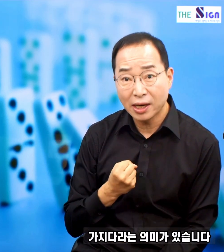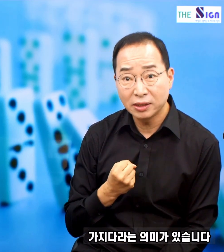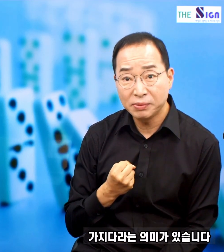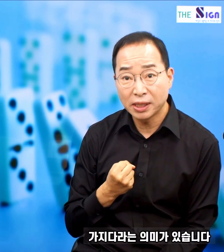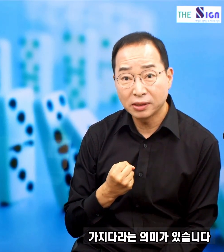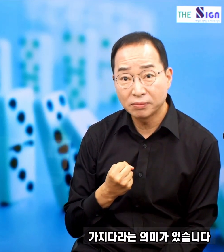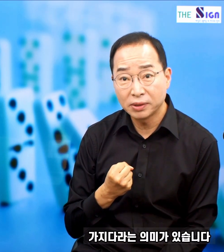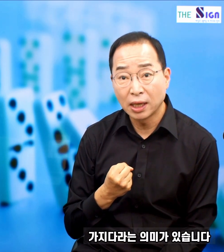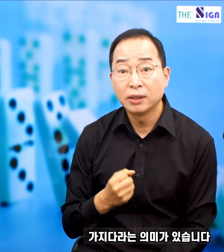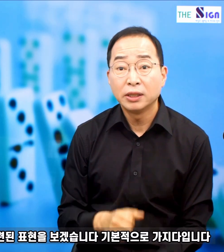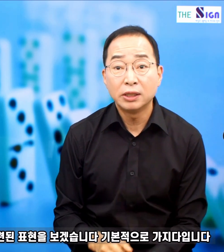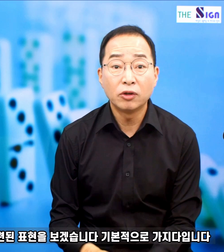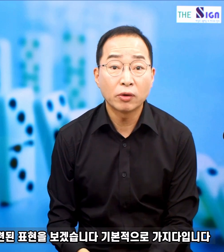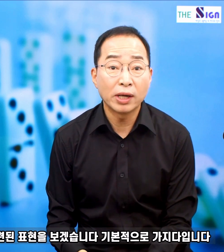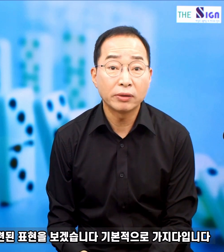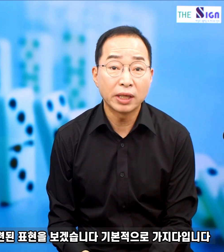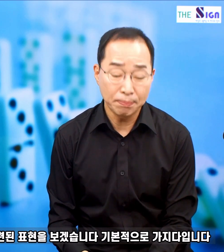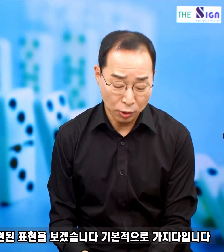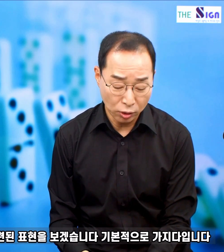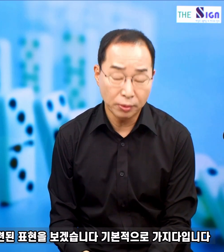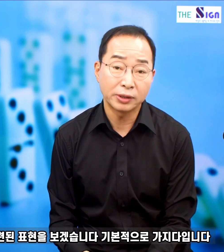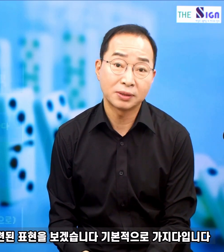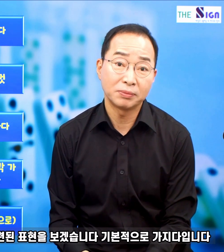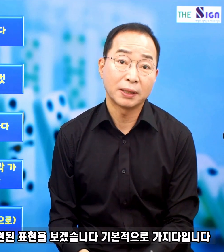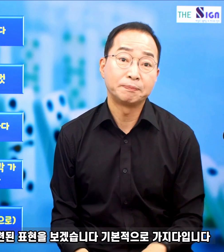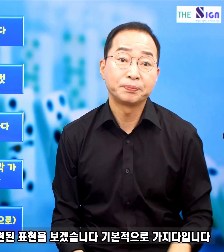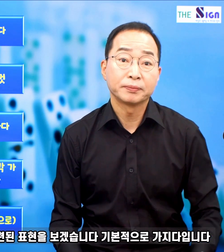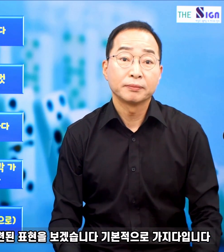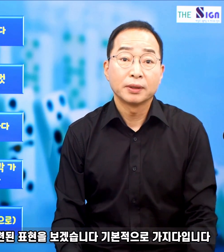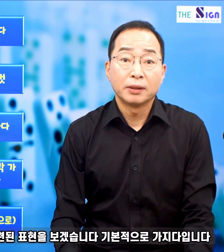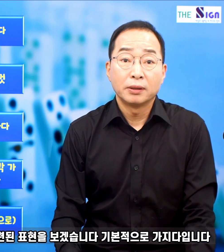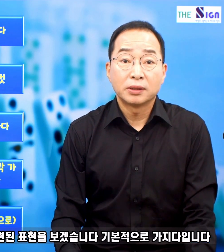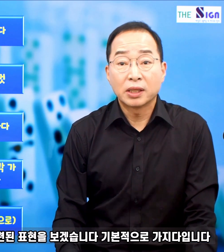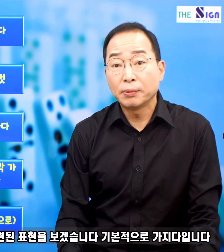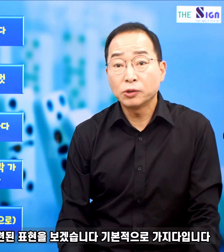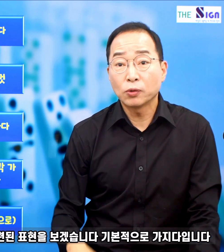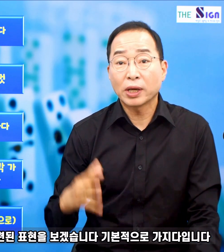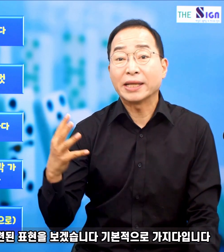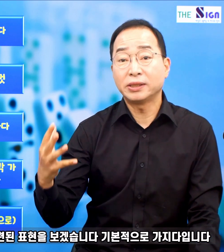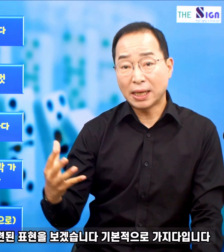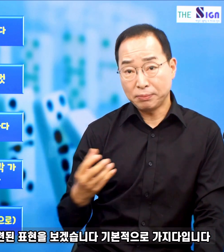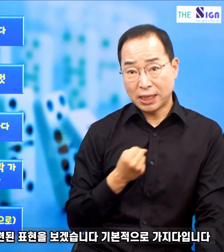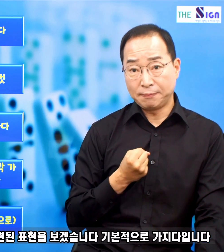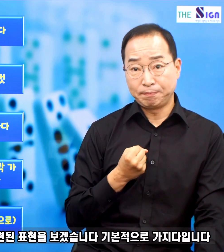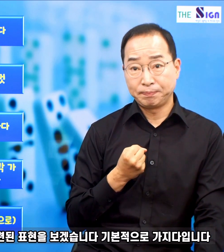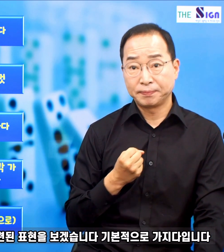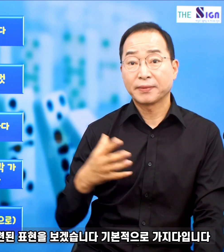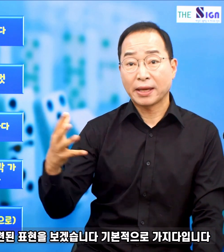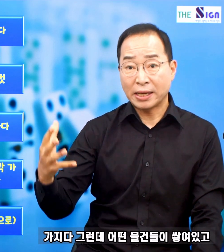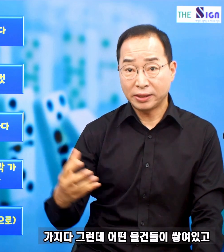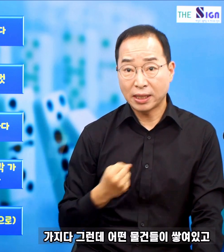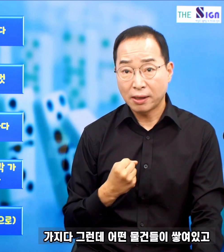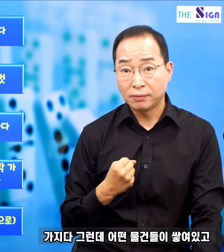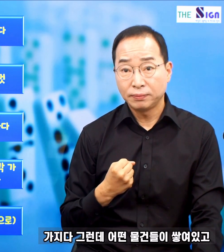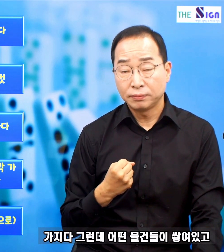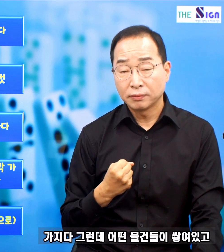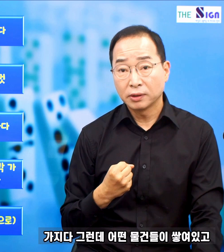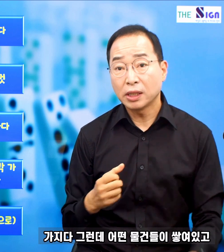의미가 있습니다. 이거에 관련된 표현을 보겠습니다. 자, 기본적으로 가지다입니다. 가지다. 근데 이제